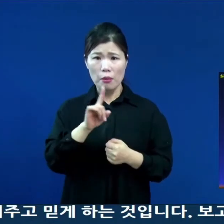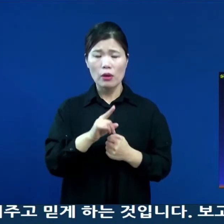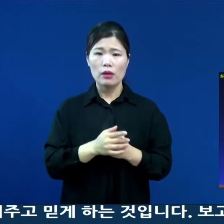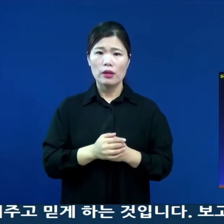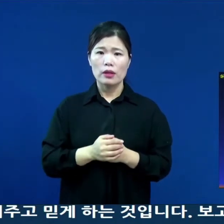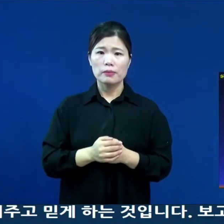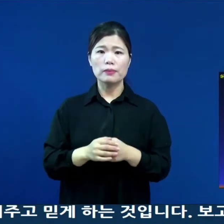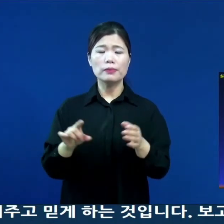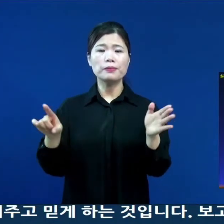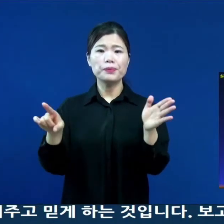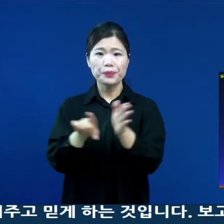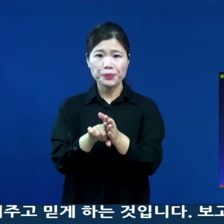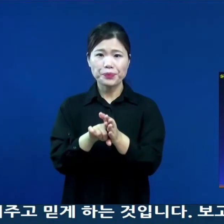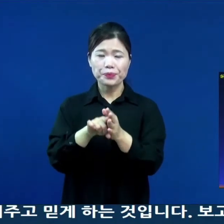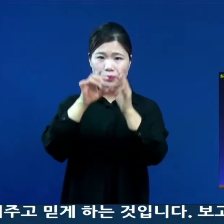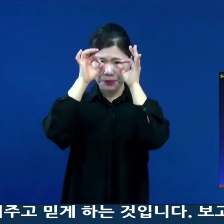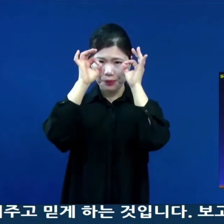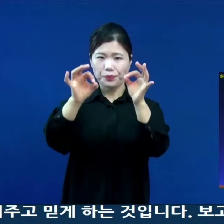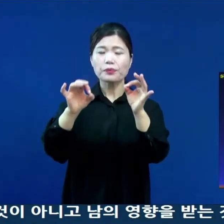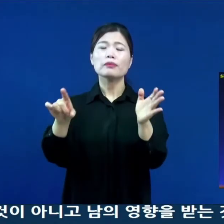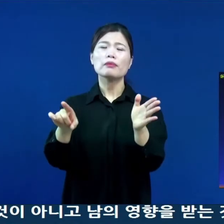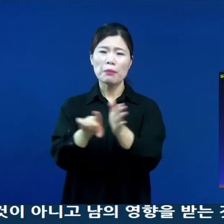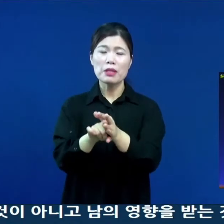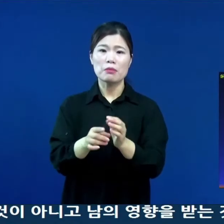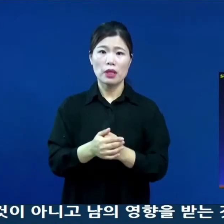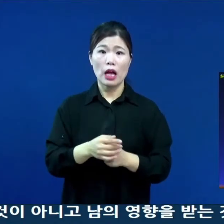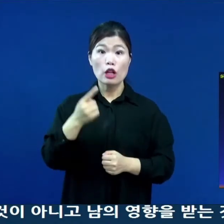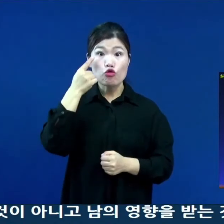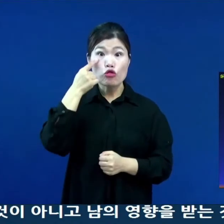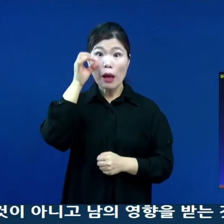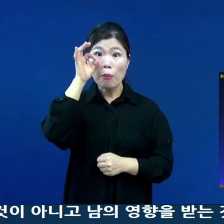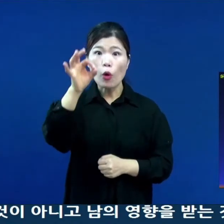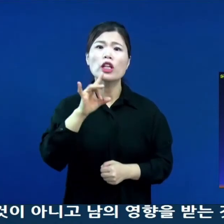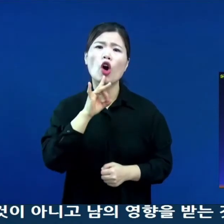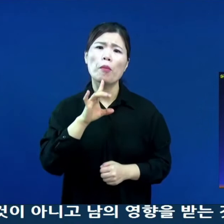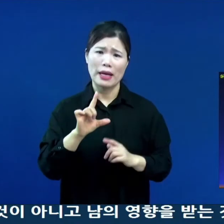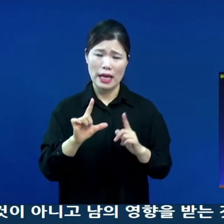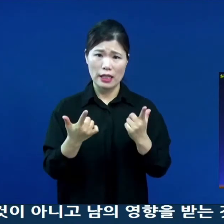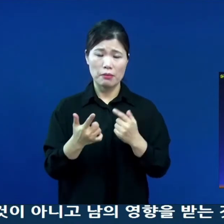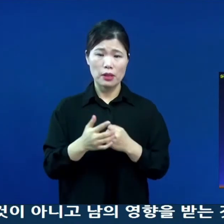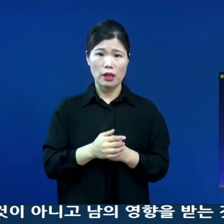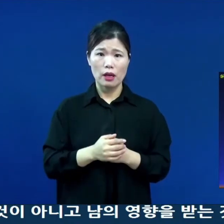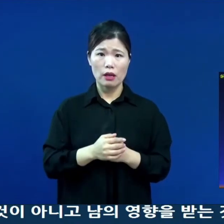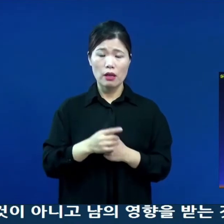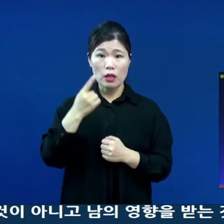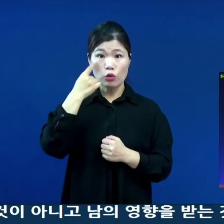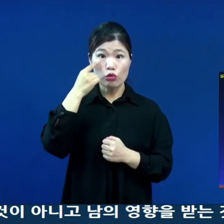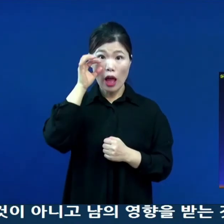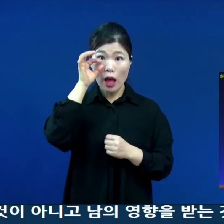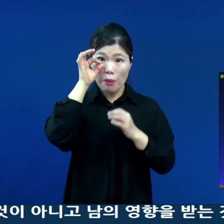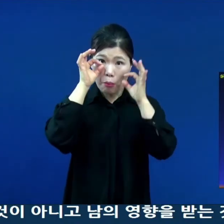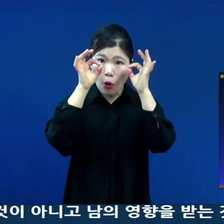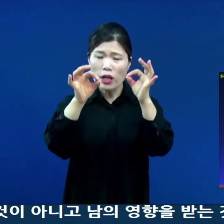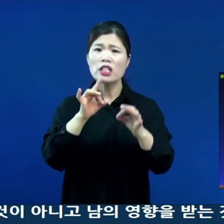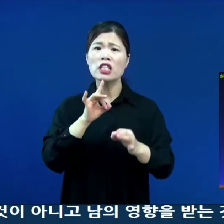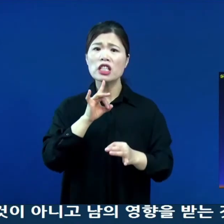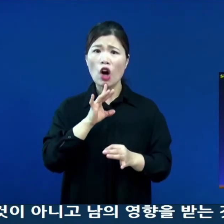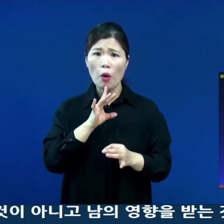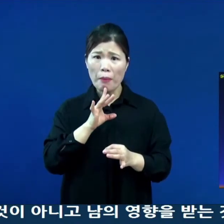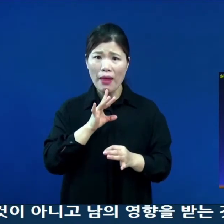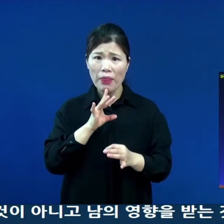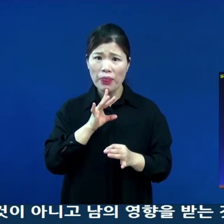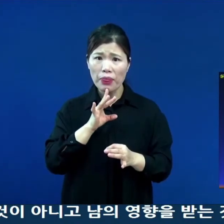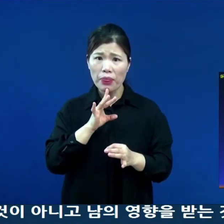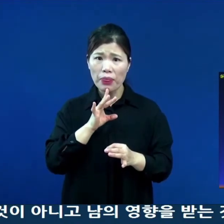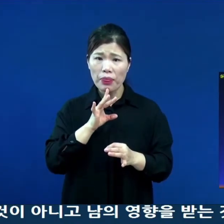믿음은 보고 믿는 겁니다. 근데 눈에 보이는 것만 보는 게 아니에요. 눈에 보이는 것만 보는 거는 기적을 믿는